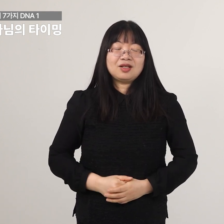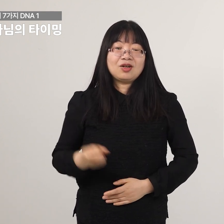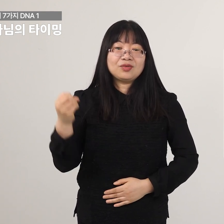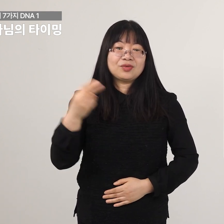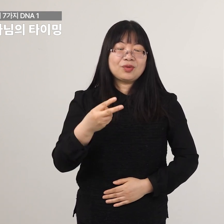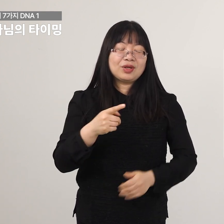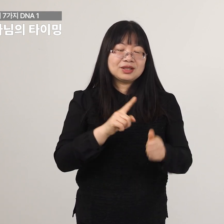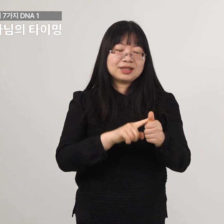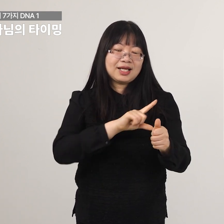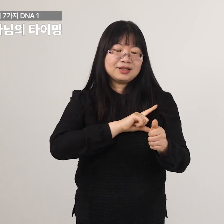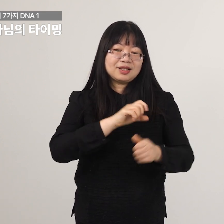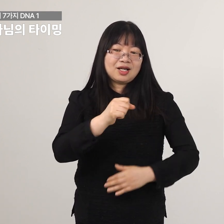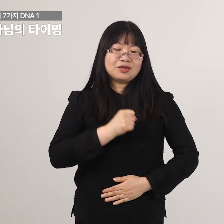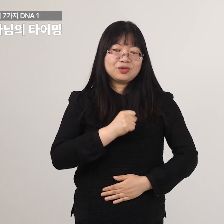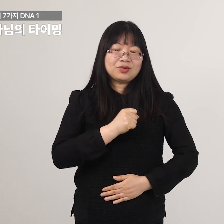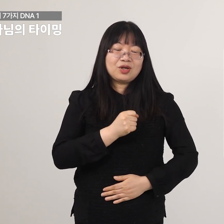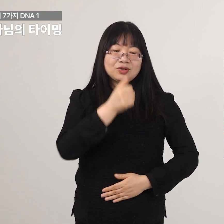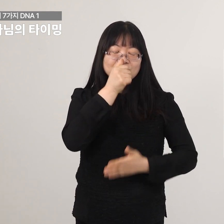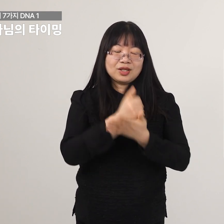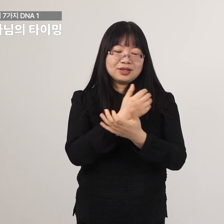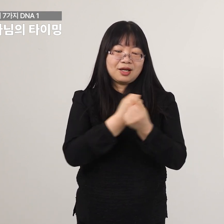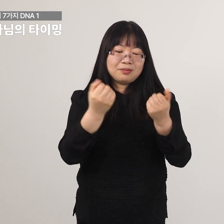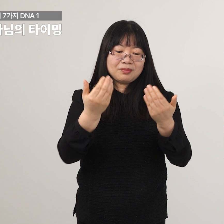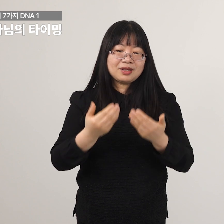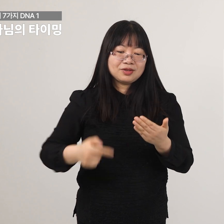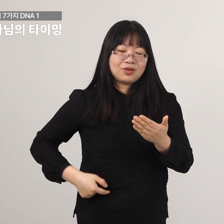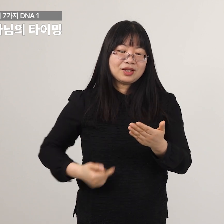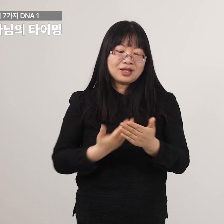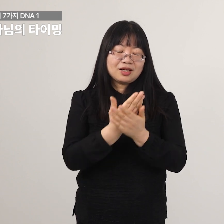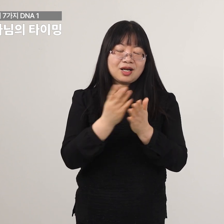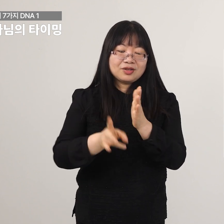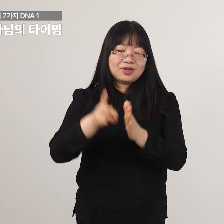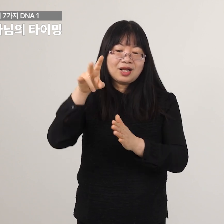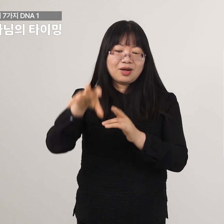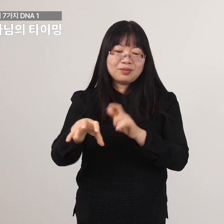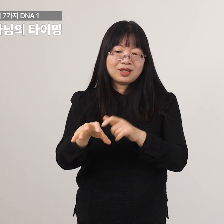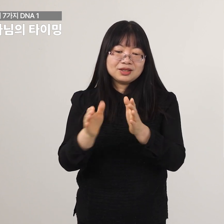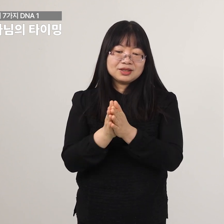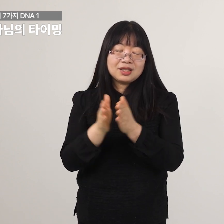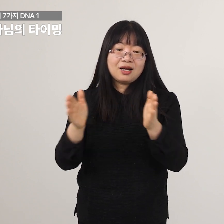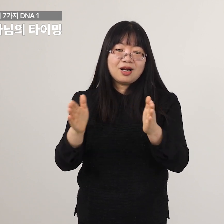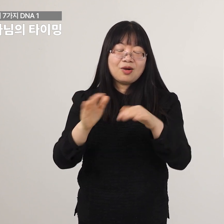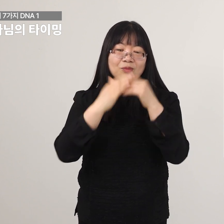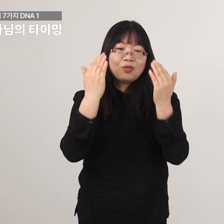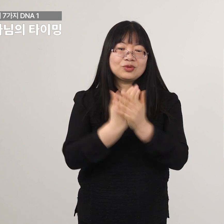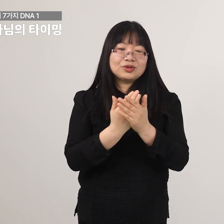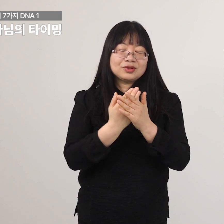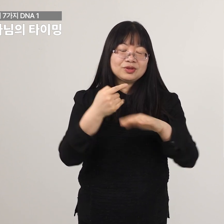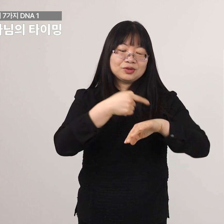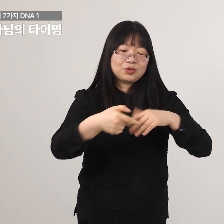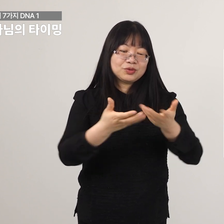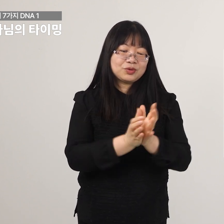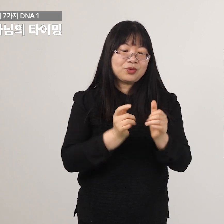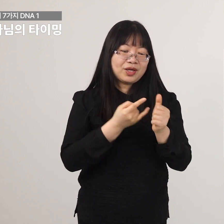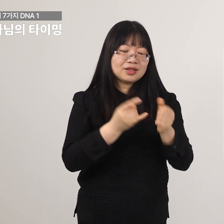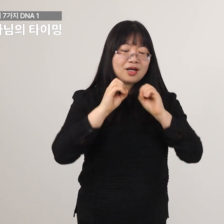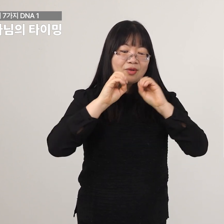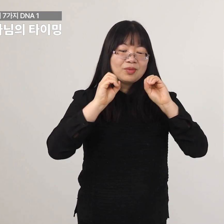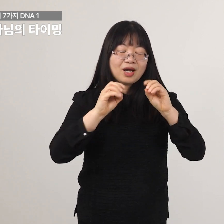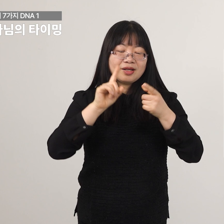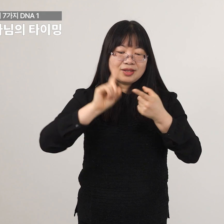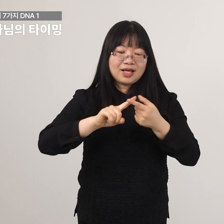또 그의 이름으로 죄사함을 받게 하는 회개가 예루살렘에서 시작하여 모든 족속에게 전파될